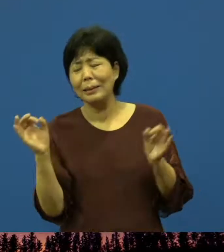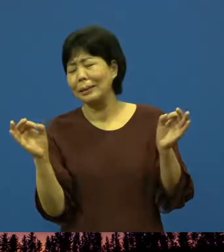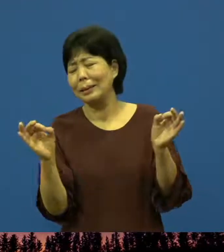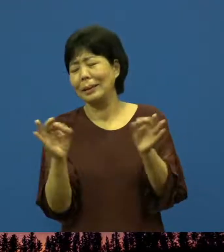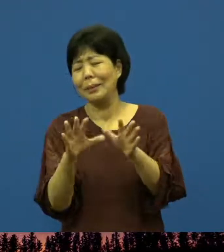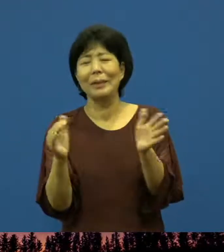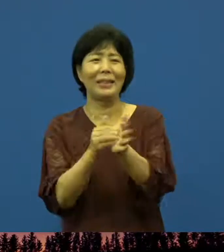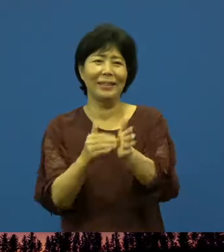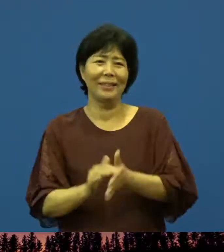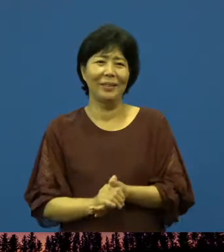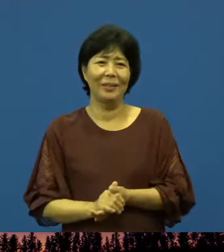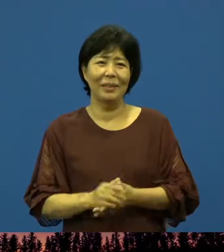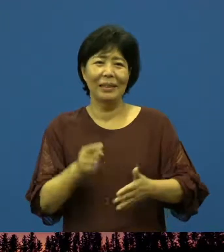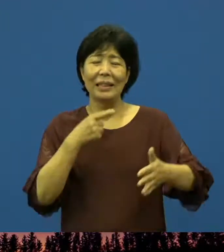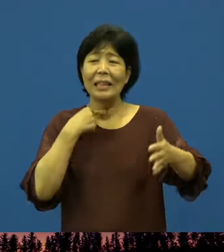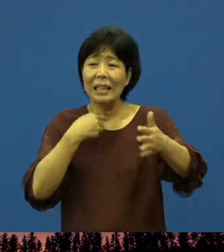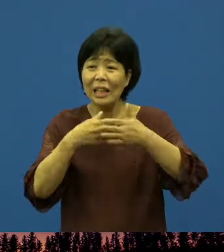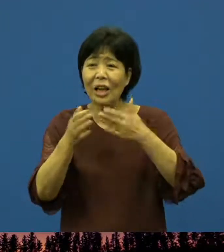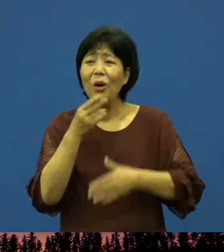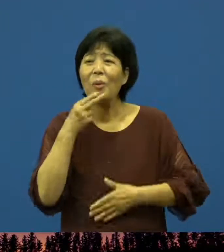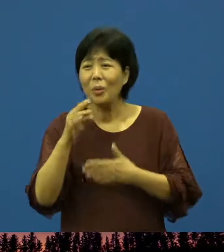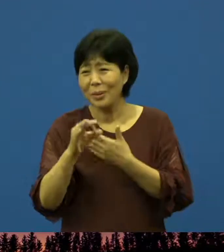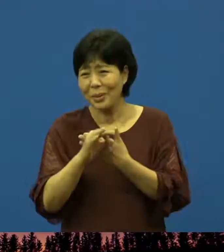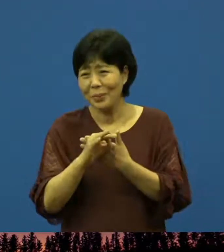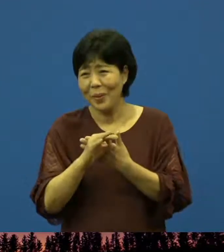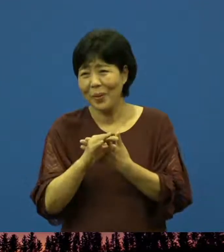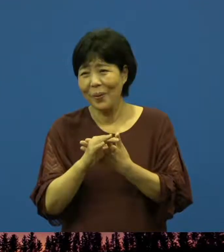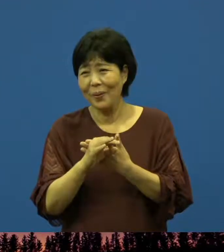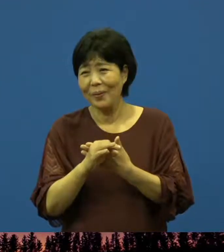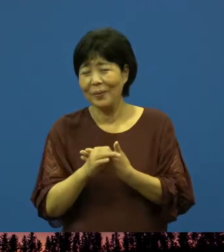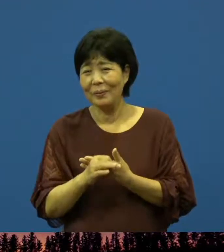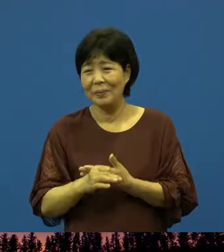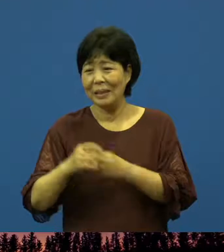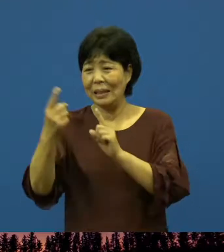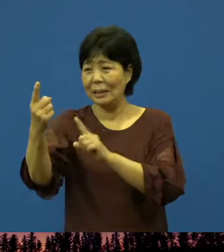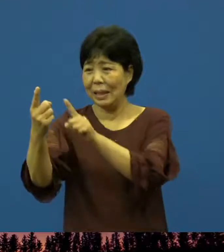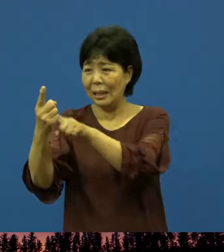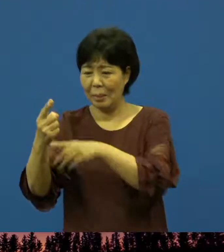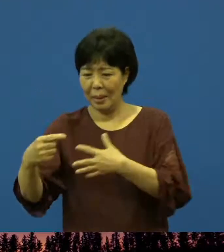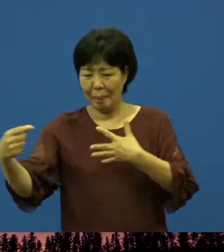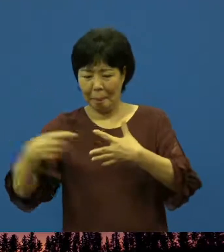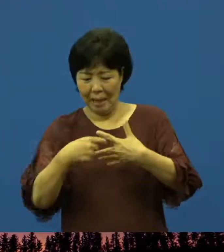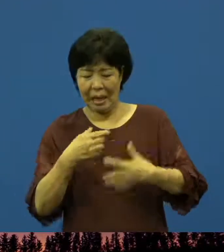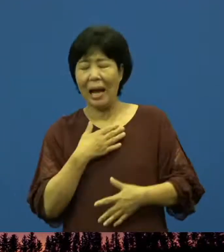여러분 직접 체험을 한 사람과 그렇지 않은 사람은 큰 차이가 납니다. 벌써 상대가 알아차려요.